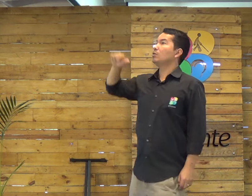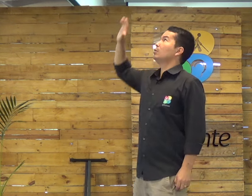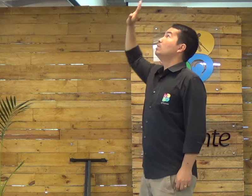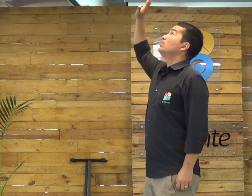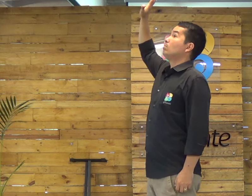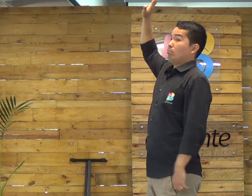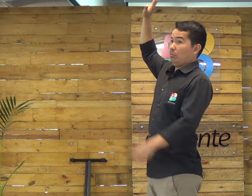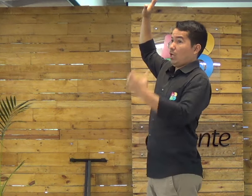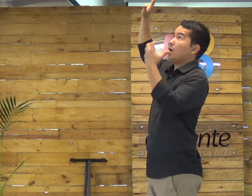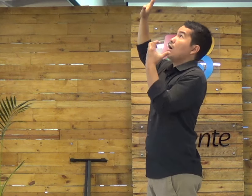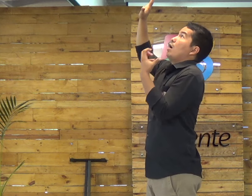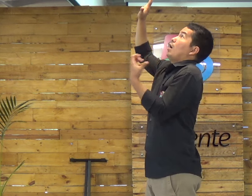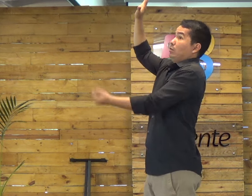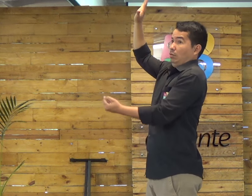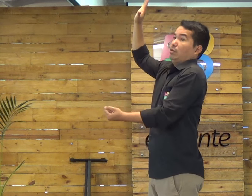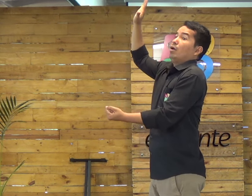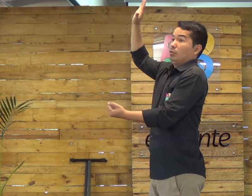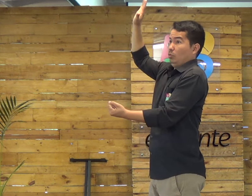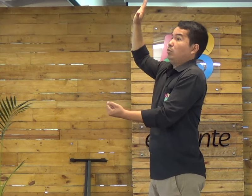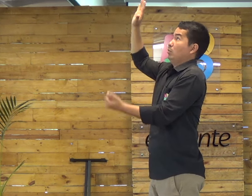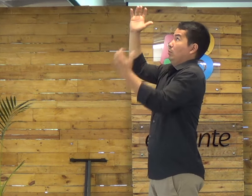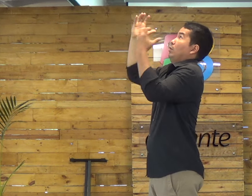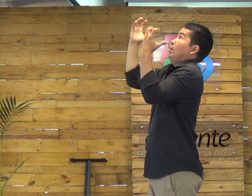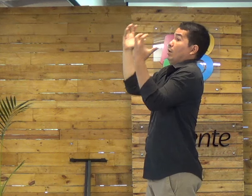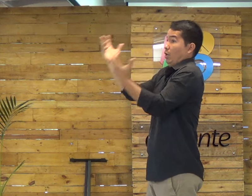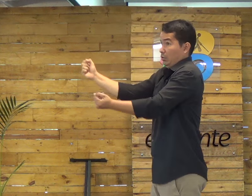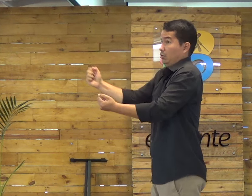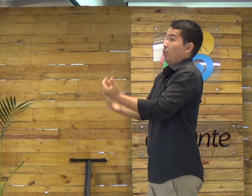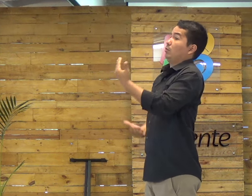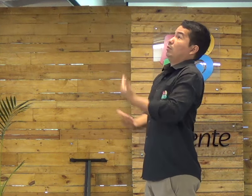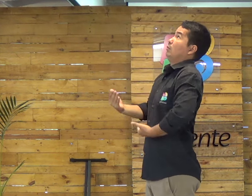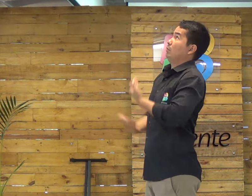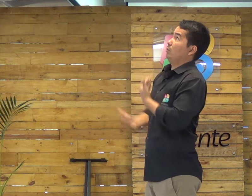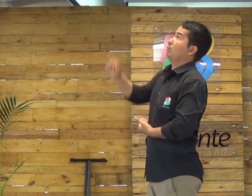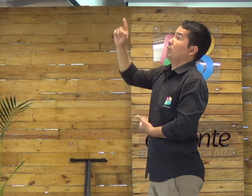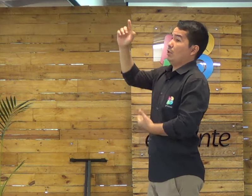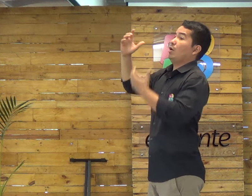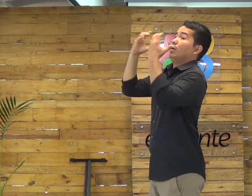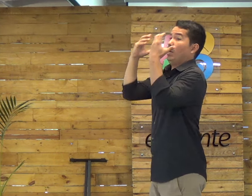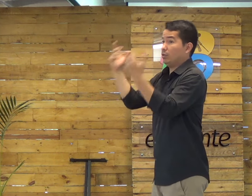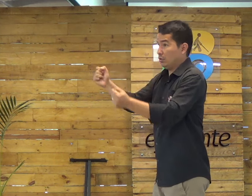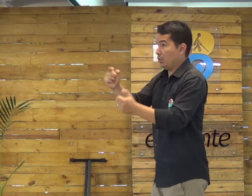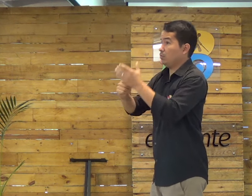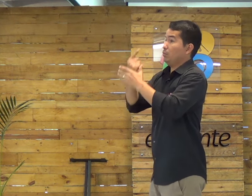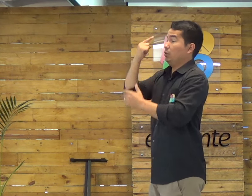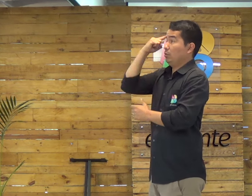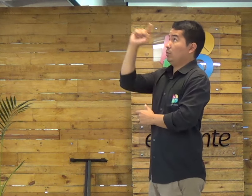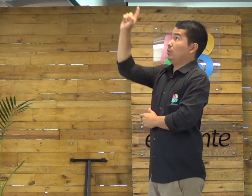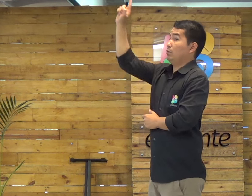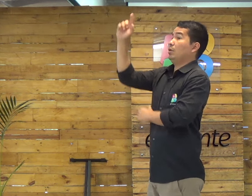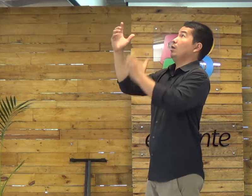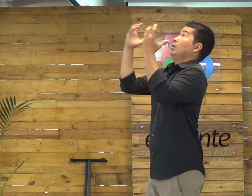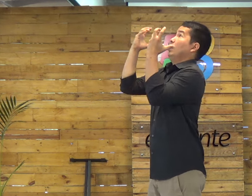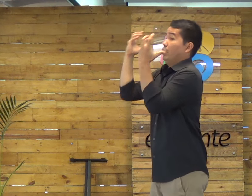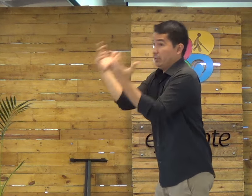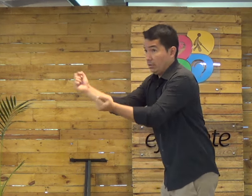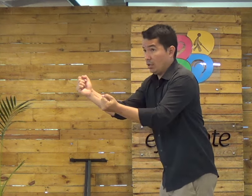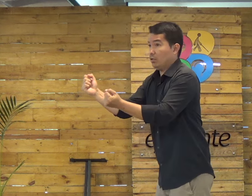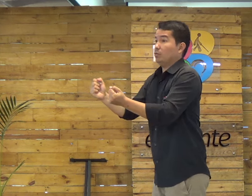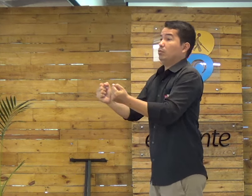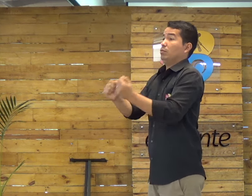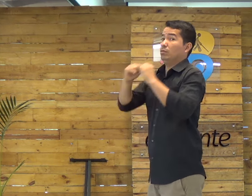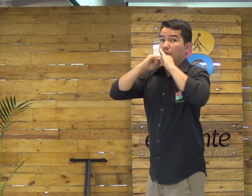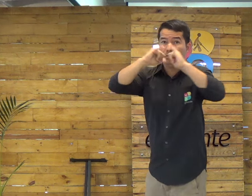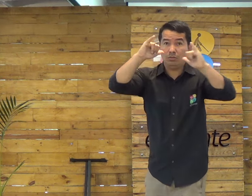Não. O importante é que Deus viu. E se você ficou em pé, é porque você aceita essa missão. Você quer servi-lo. Você quer pensar